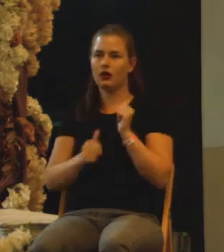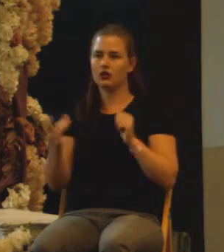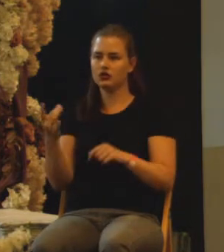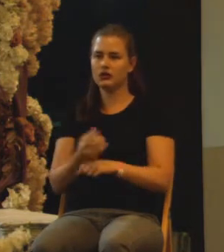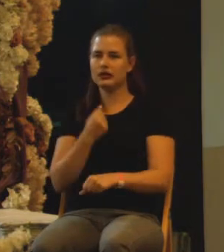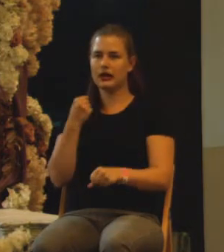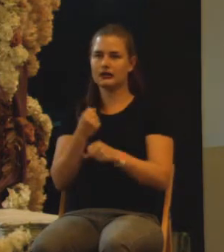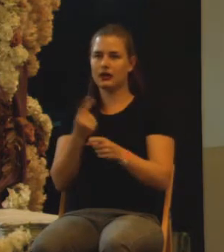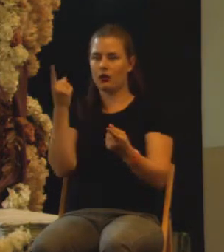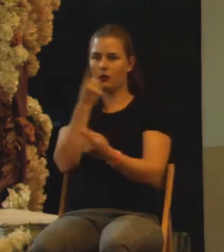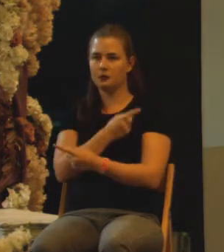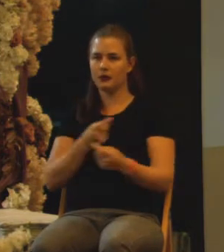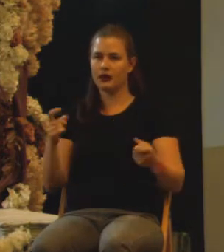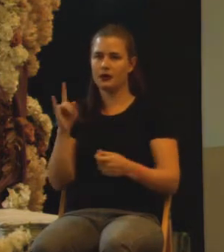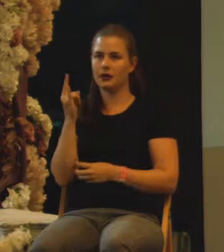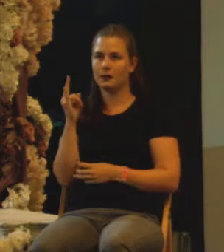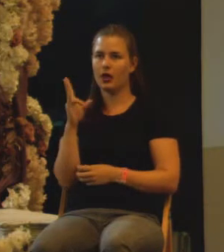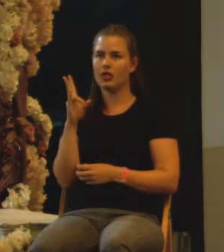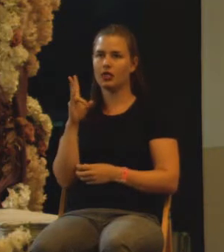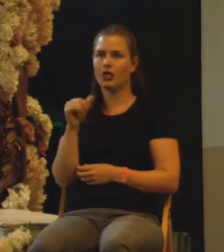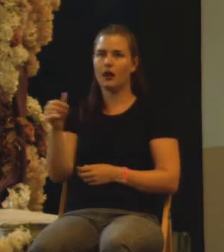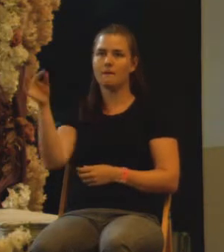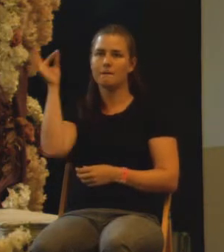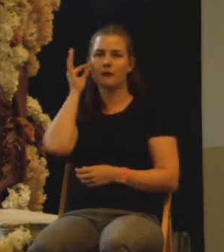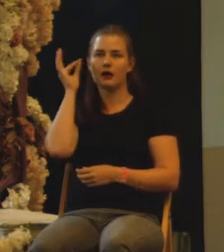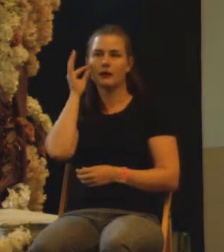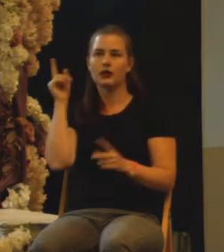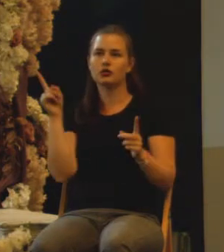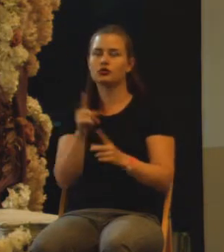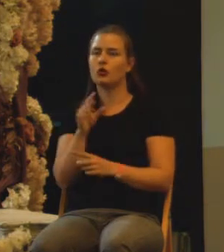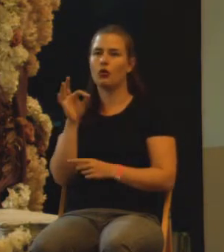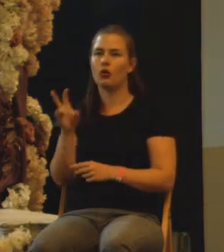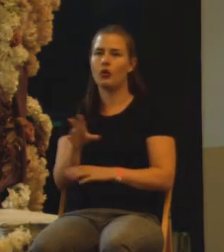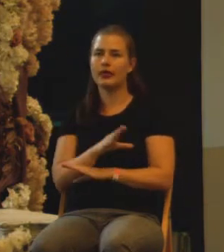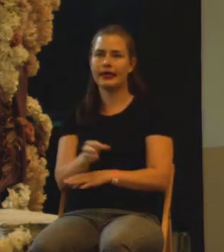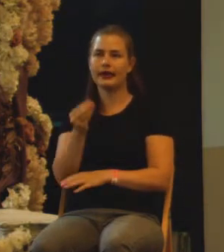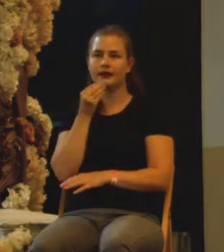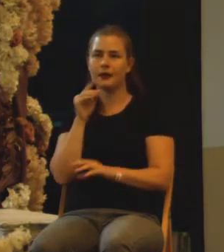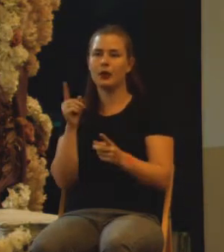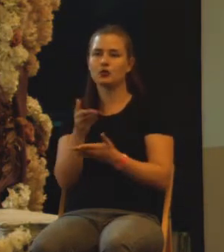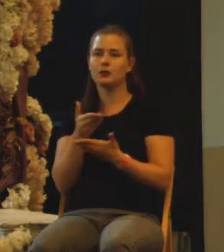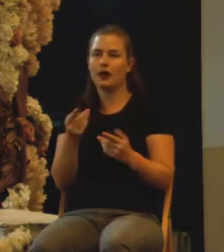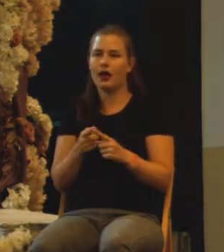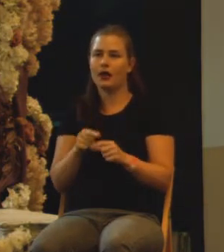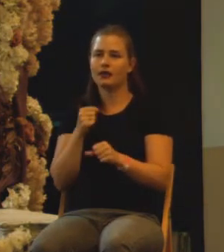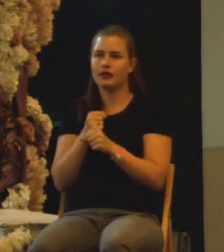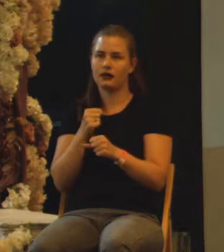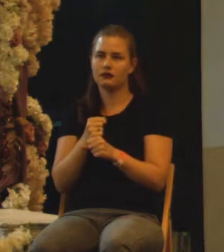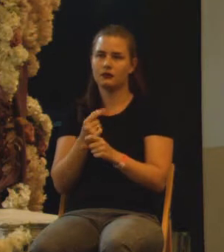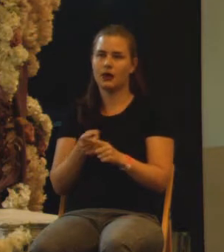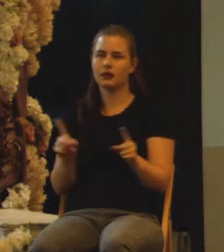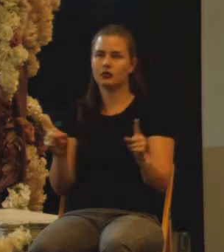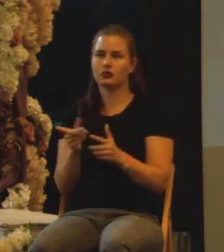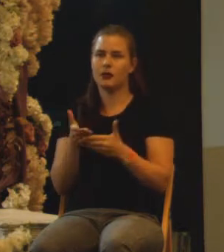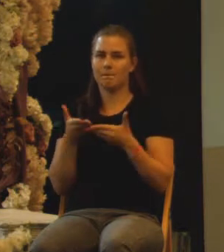делаем анонс ребенку, напоминая, что он не ест. Почему мы это делаем? Мы это делаем, потому что мы как